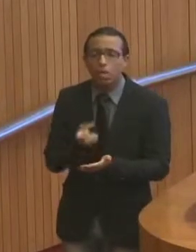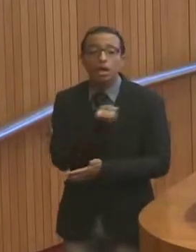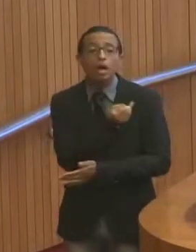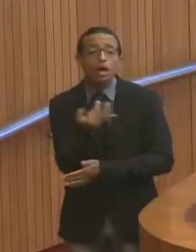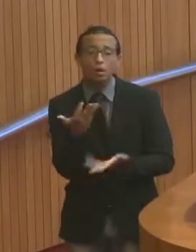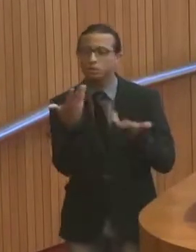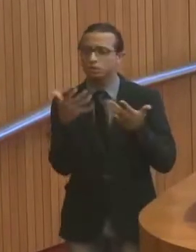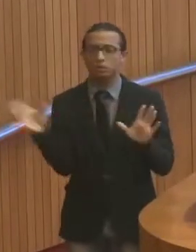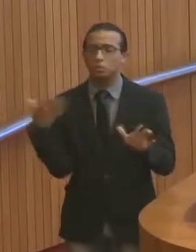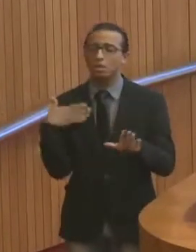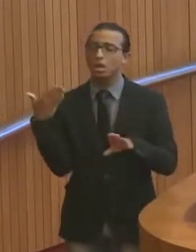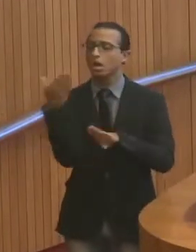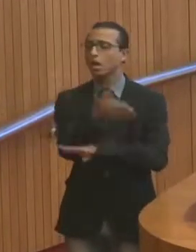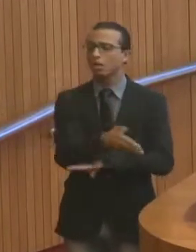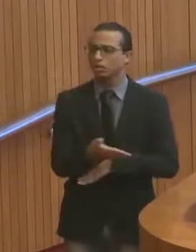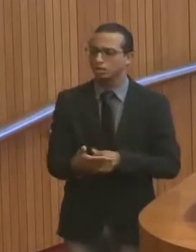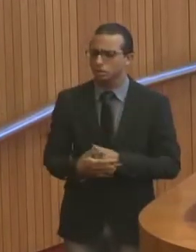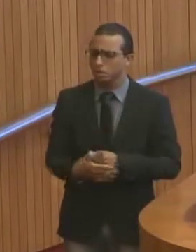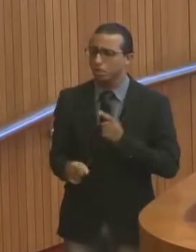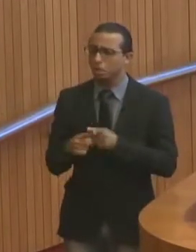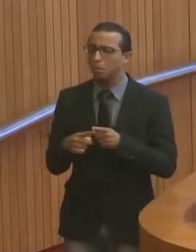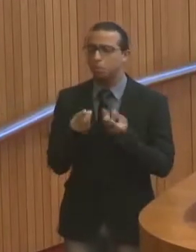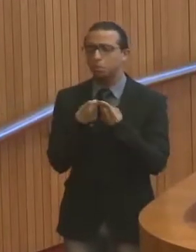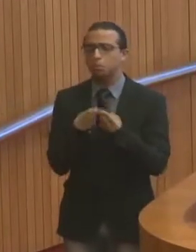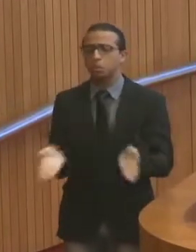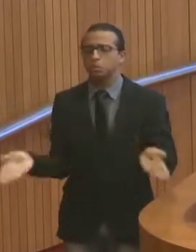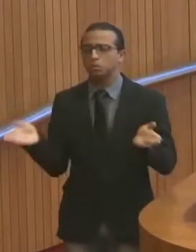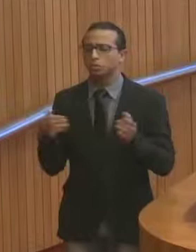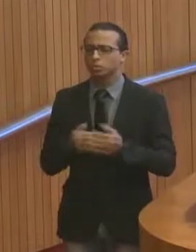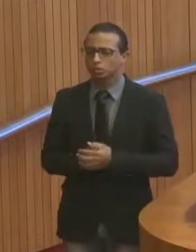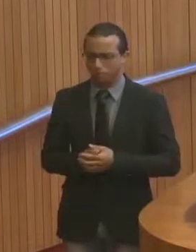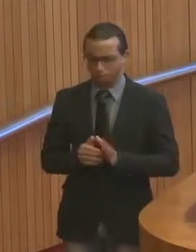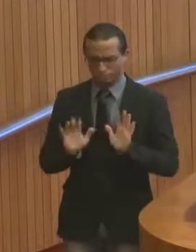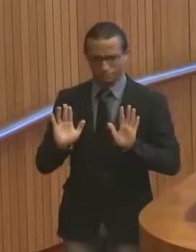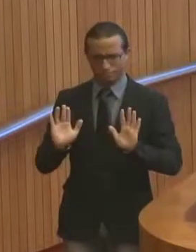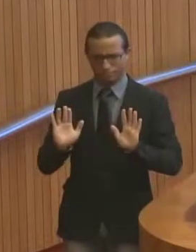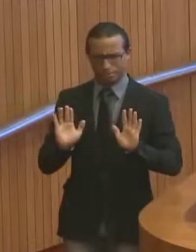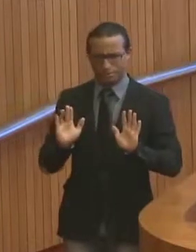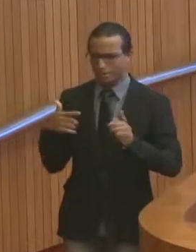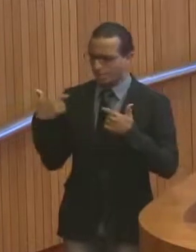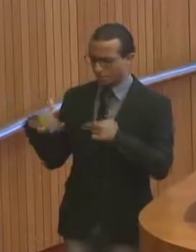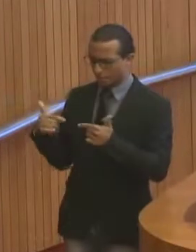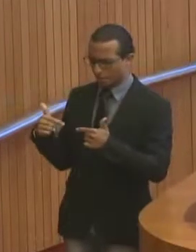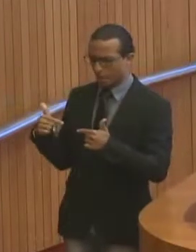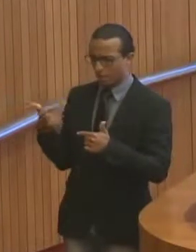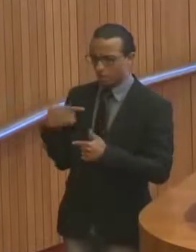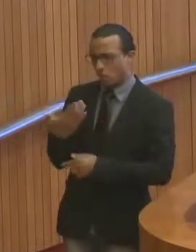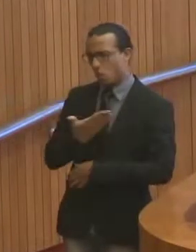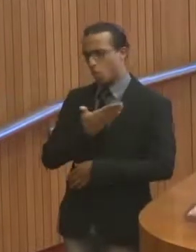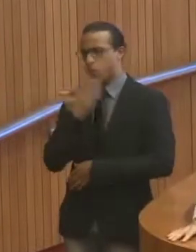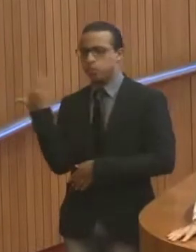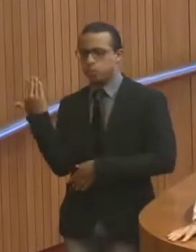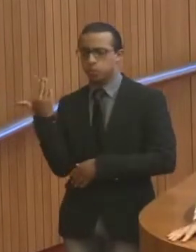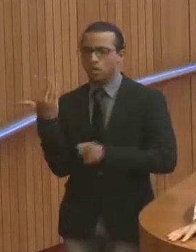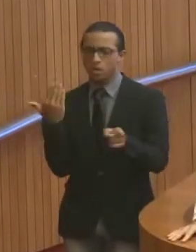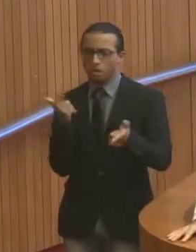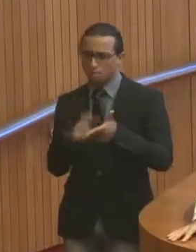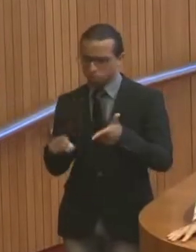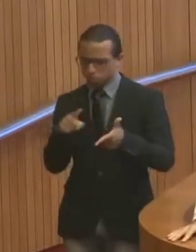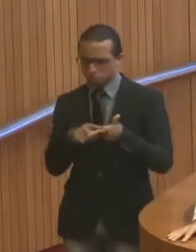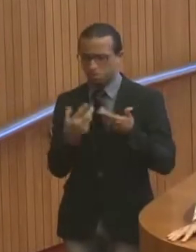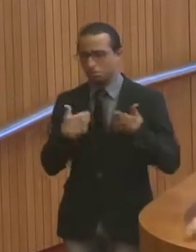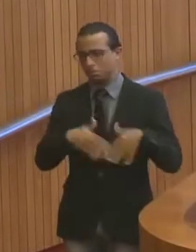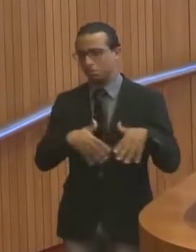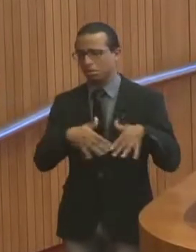querem rodar, porque dá prejuízo. Quer dizer, trabalha no filé e deixa o osso, não